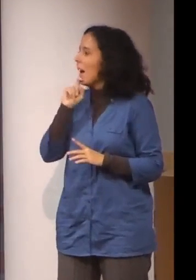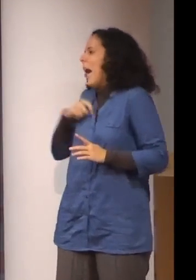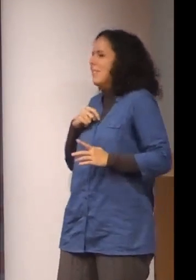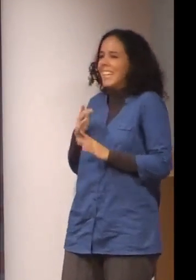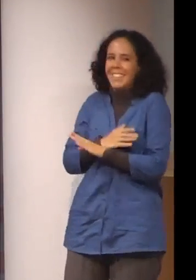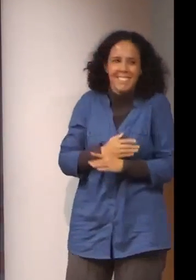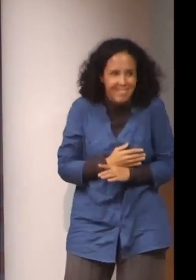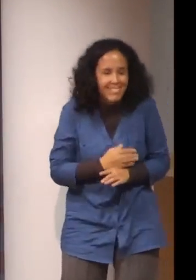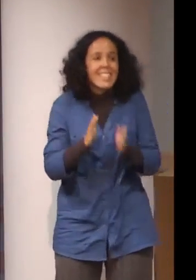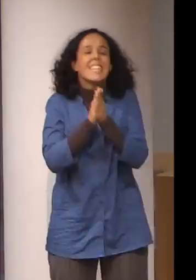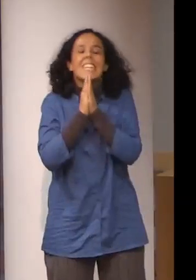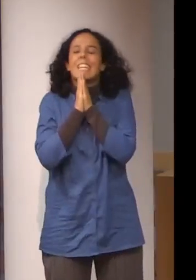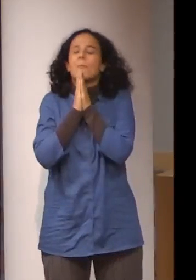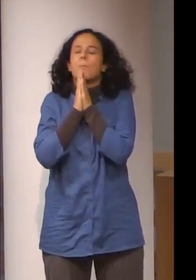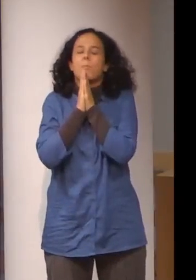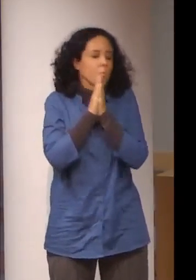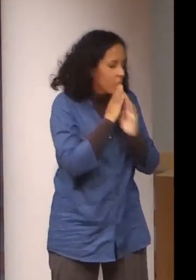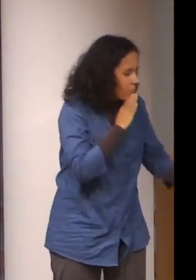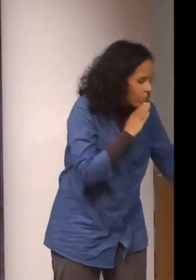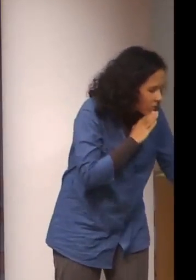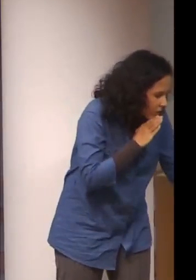rapidísimo. Un minuto.